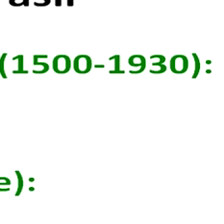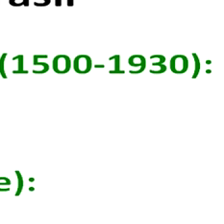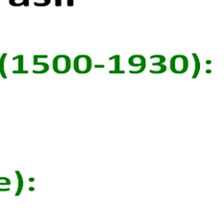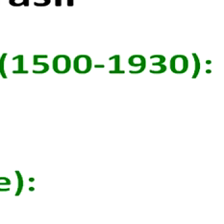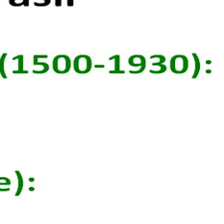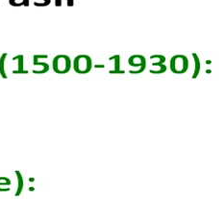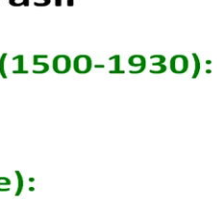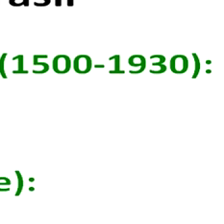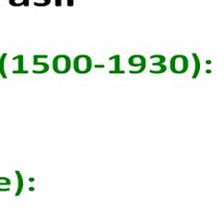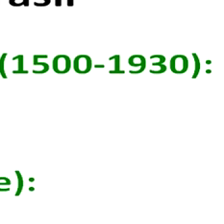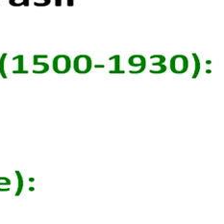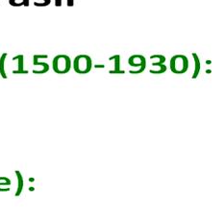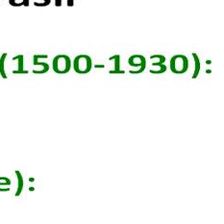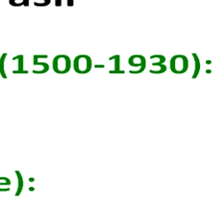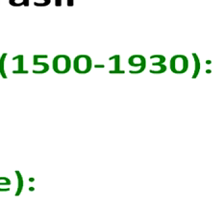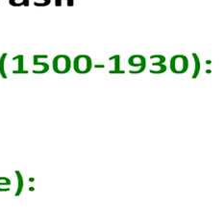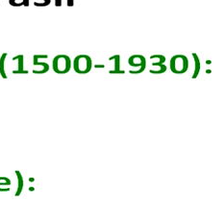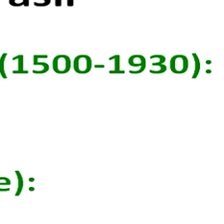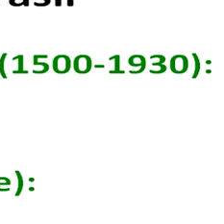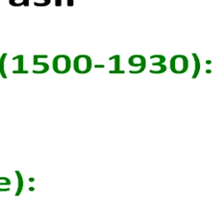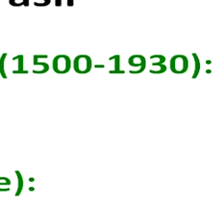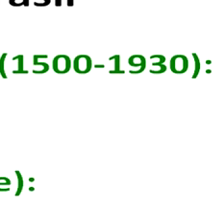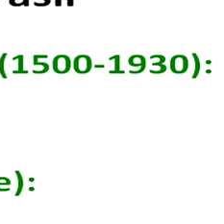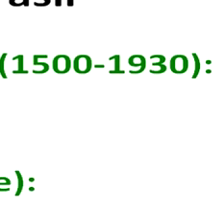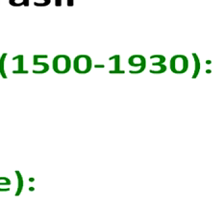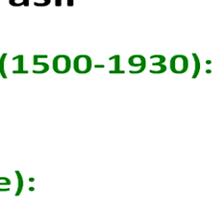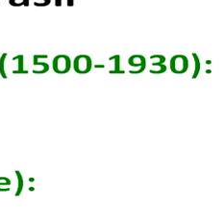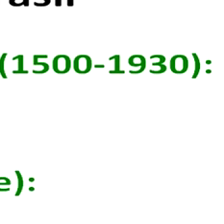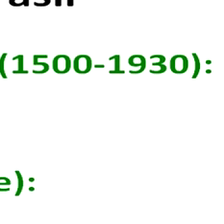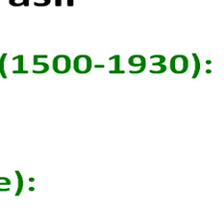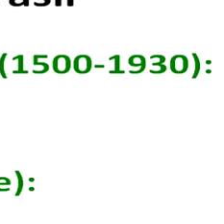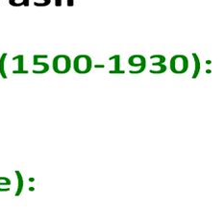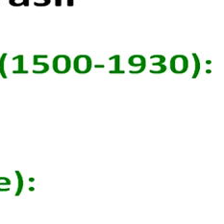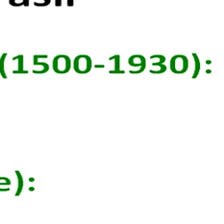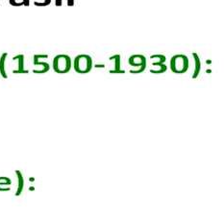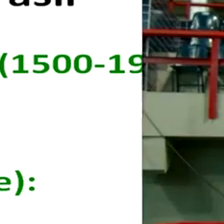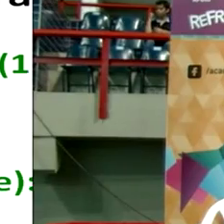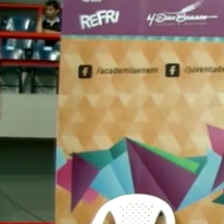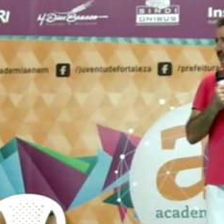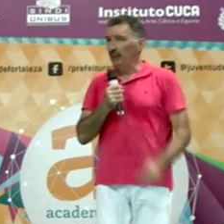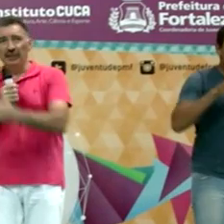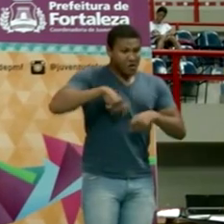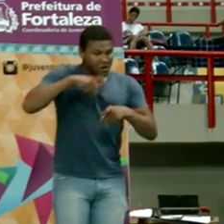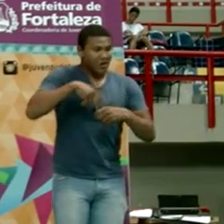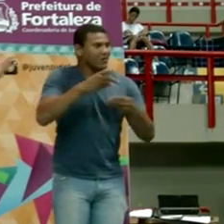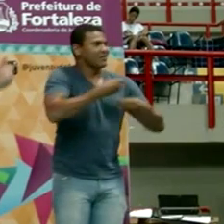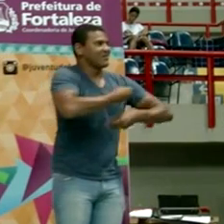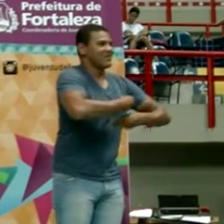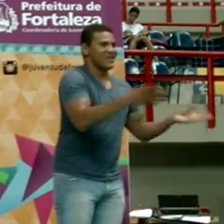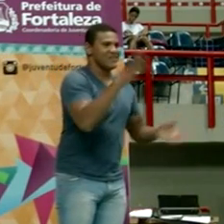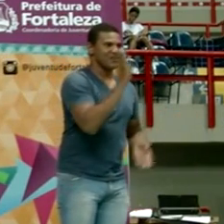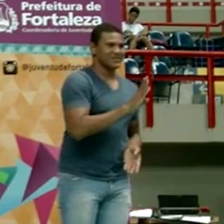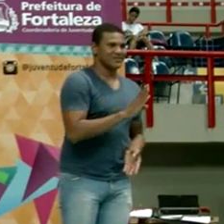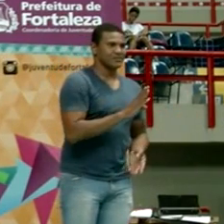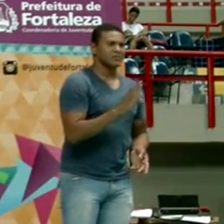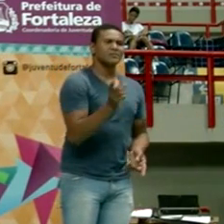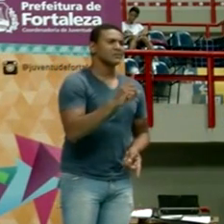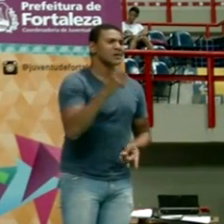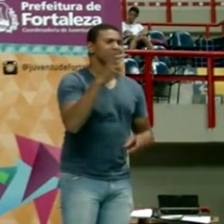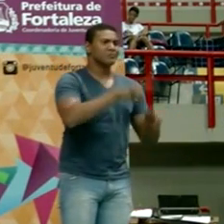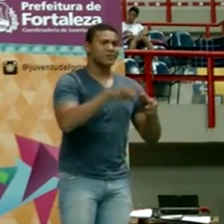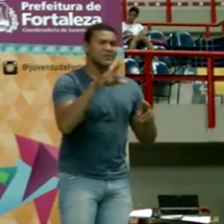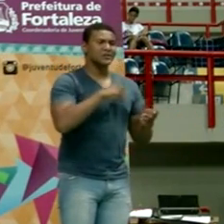Essa produção servia para o povo brasileiro? Não. Por isso que não se investiu em